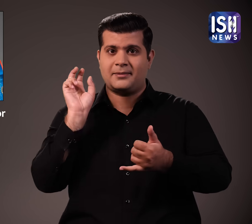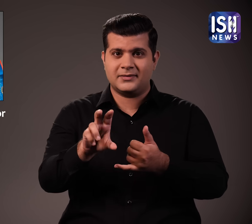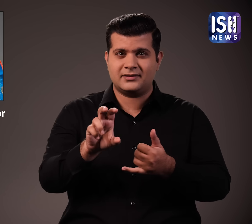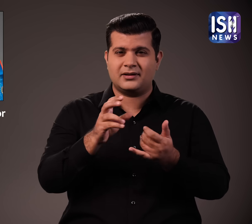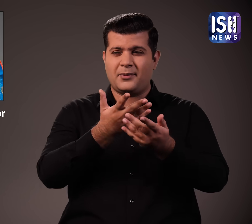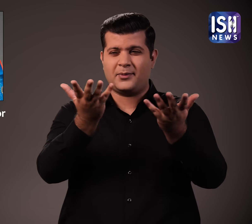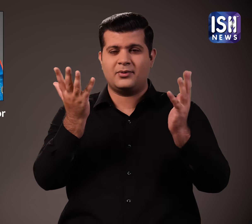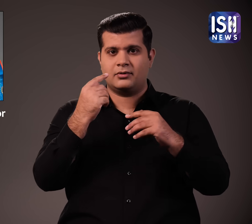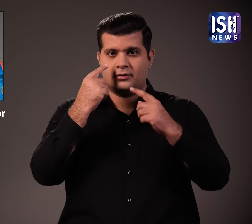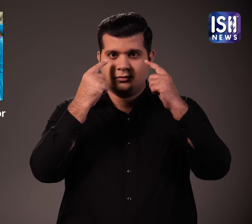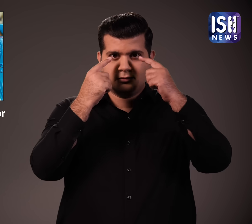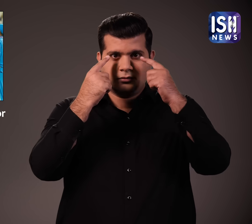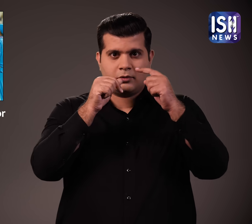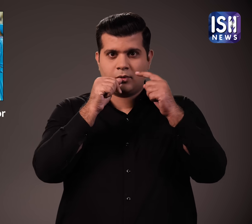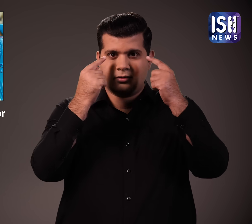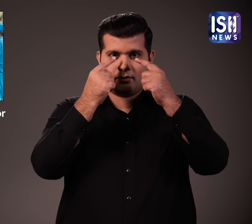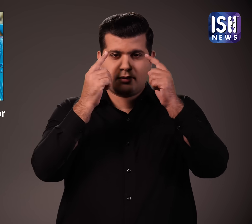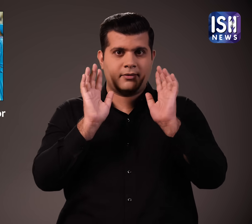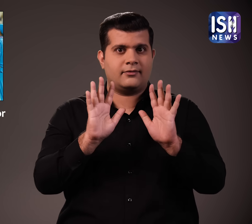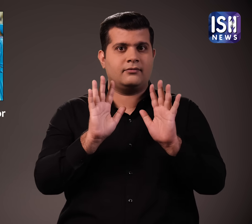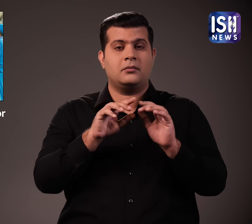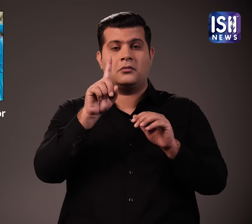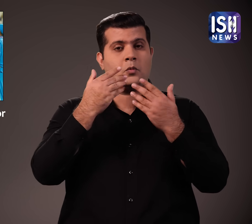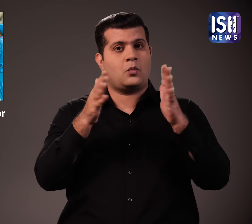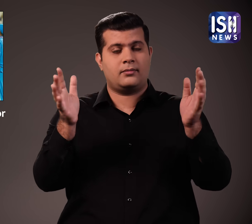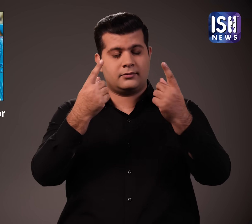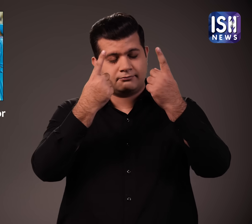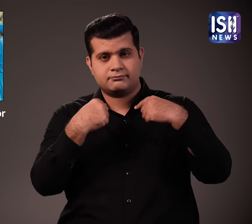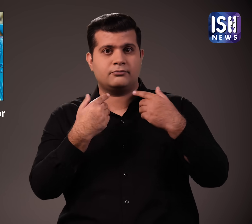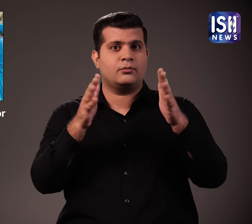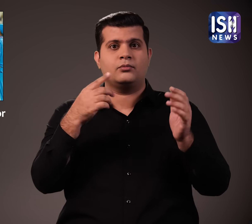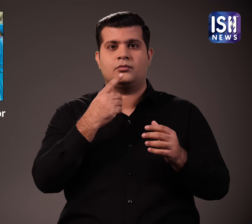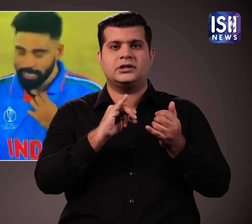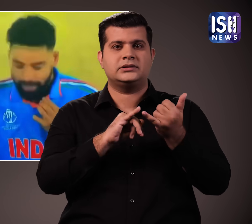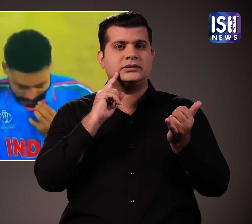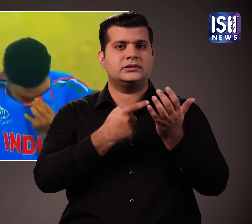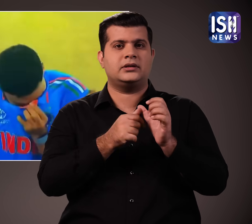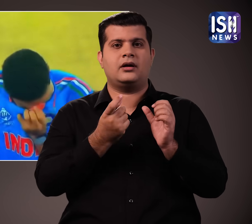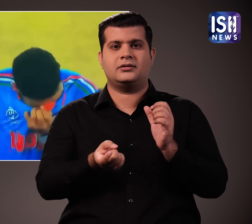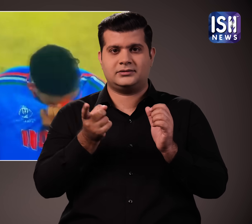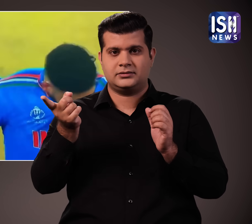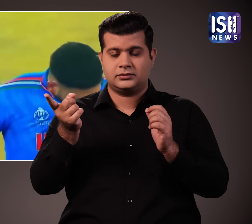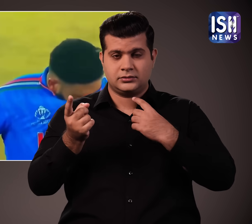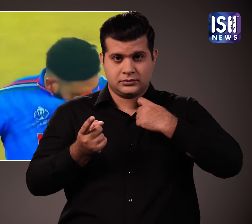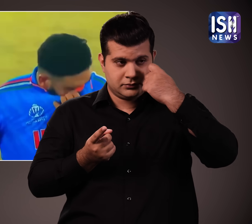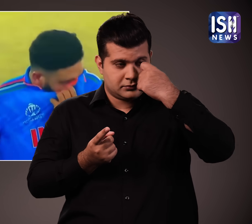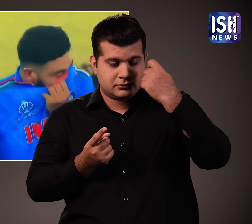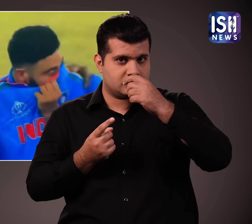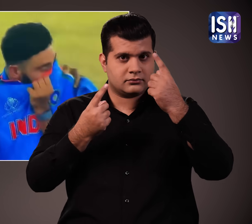आँखे आसों से लबलबा उठी हाला कि मोहमद सिराज अपने आसों पर काबू नहीं रख सके और अपनी